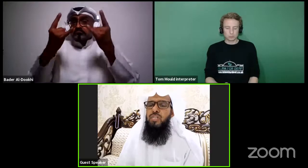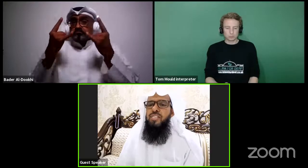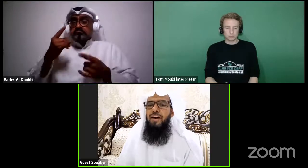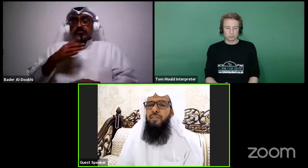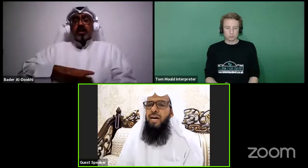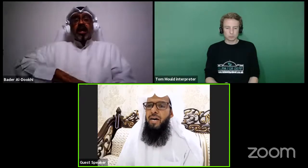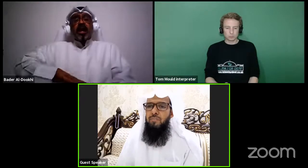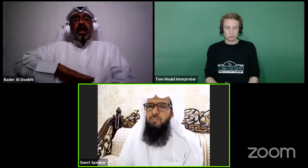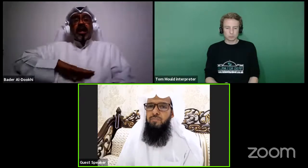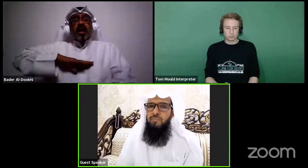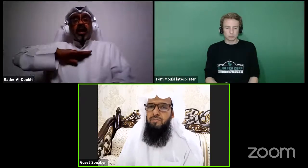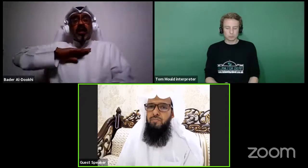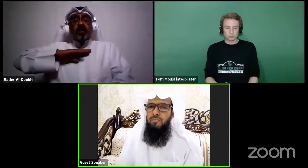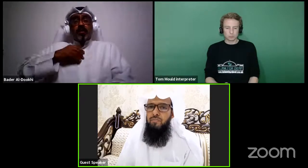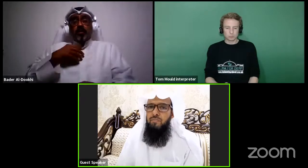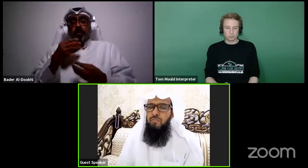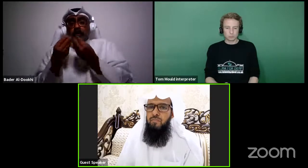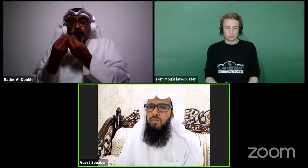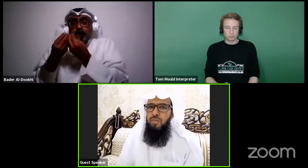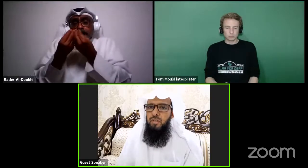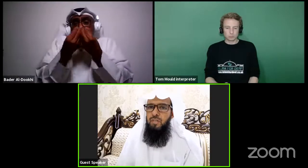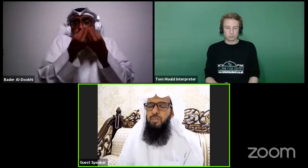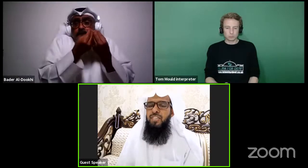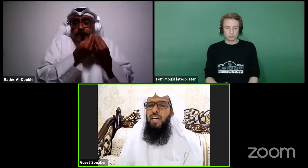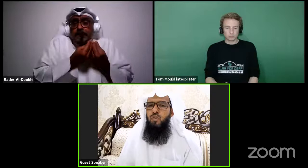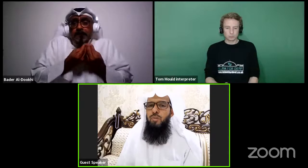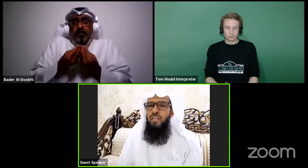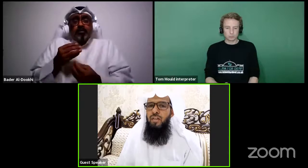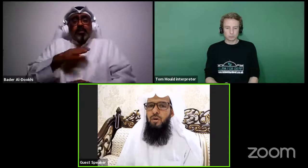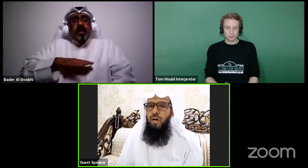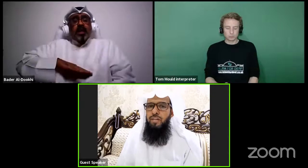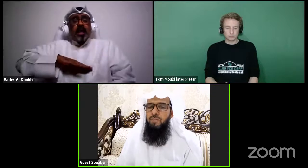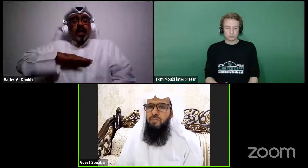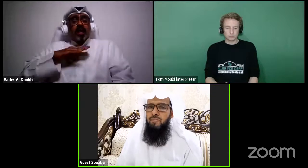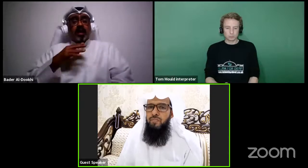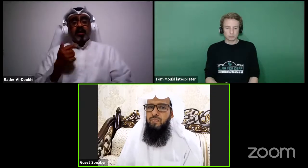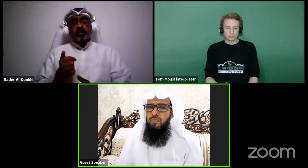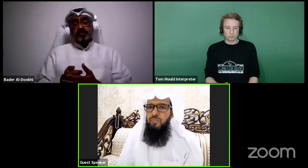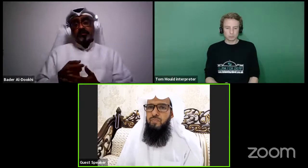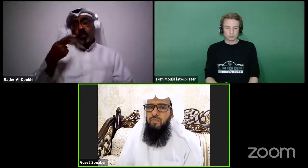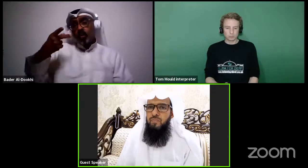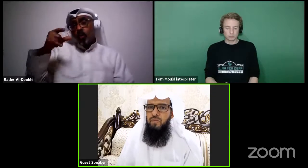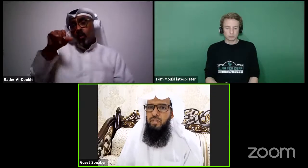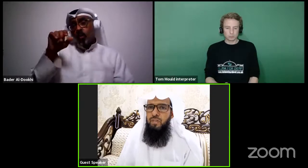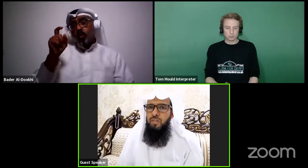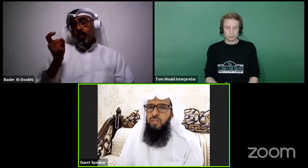ويتعايش الإنسان معها، كما جاء عن عمر رضي الله عنه